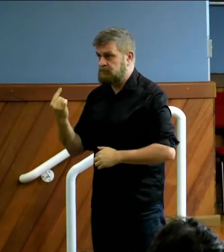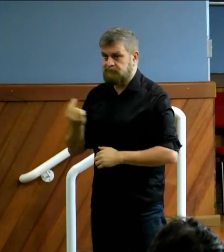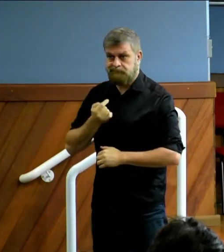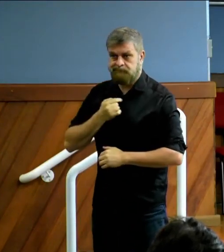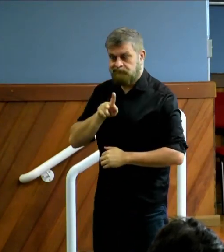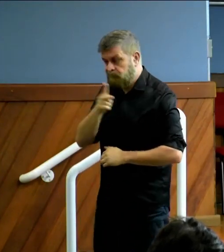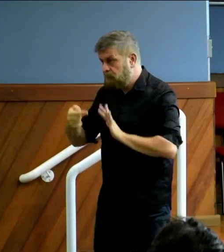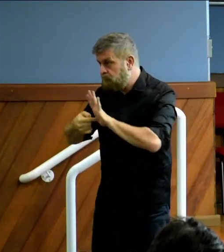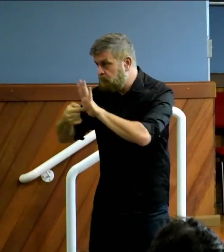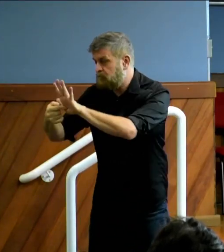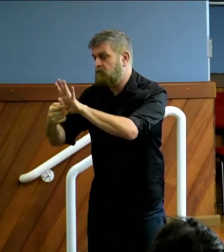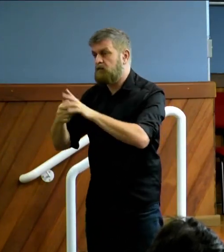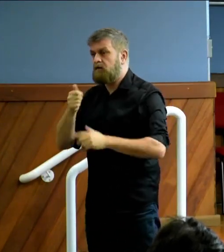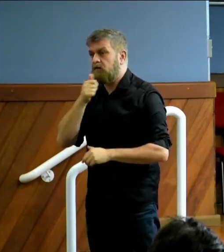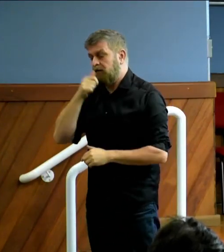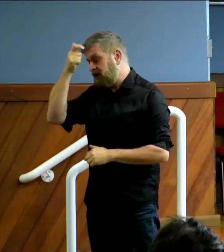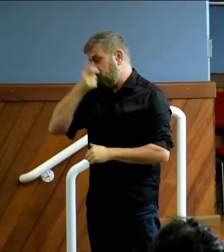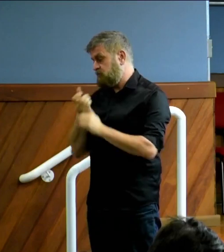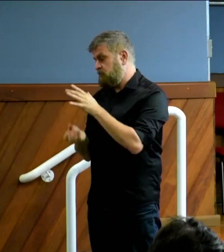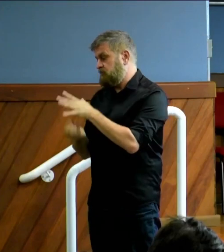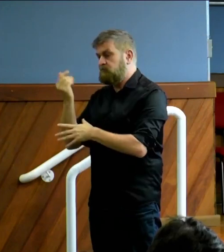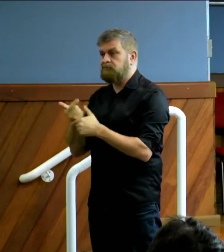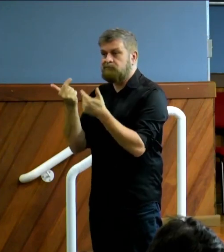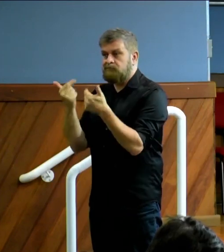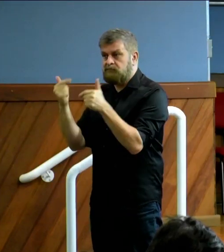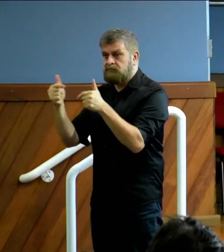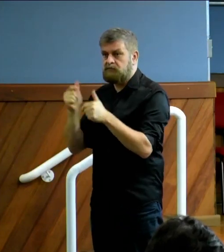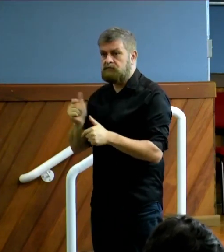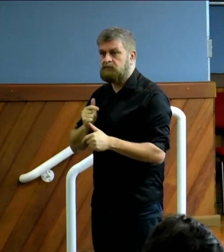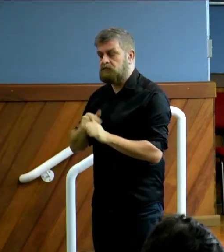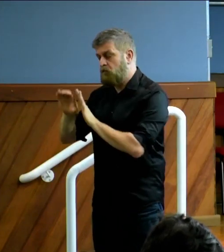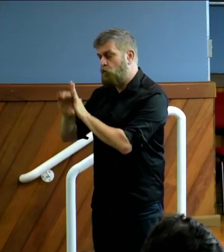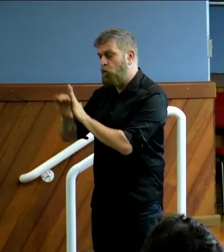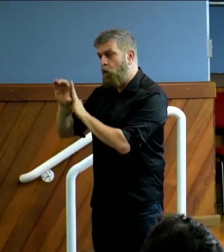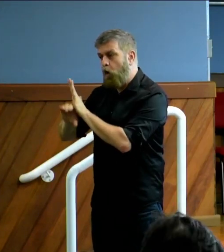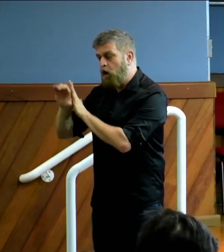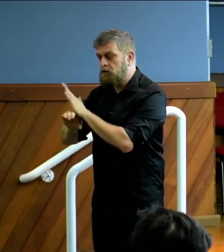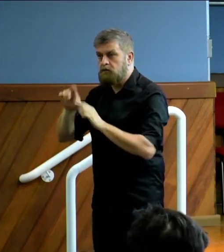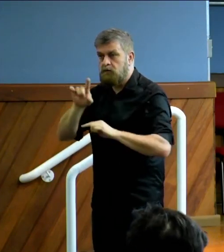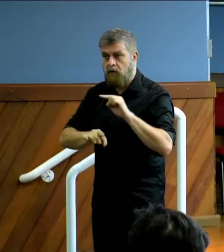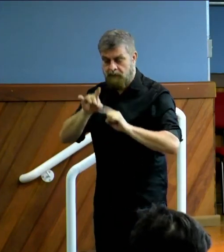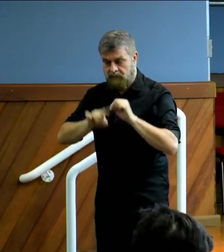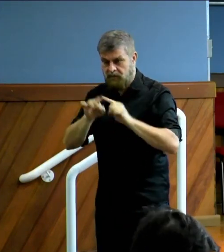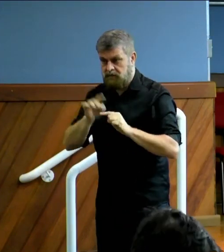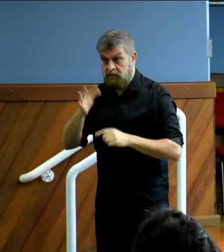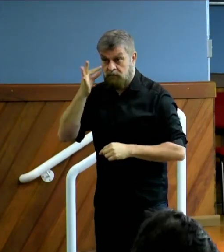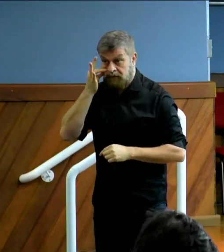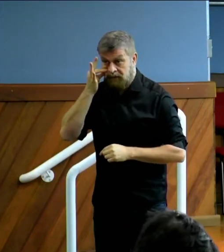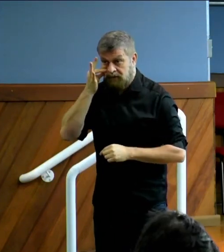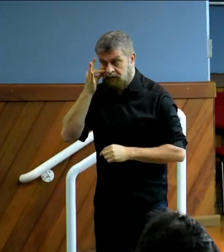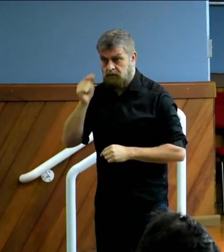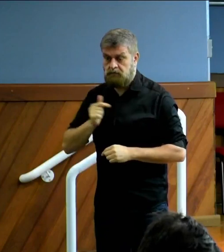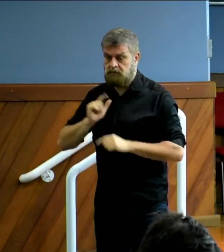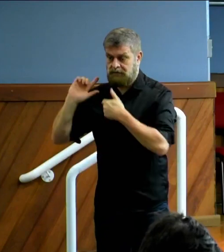consegue demonstrar que, vamos dizer, se eu não consigo criar um sistema de códigos no material físico, no material físico que eu